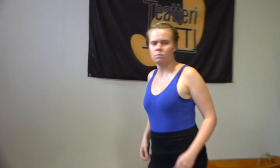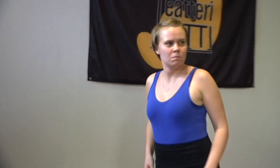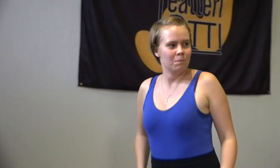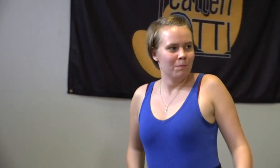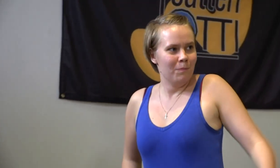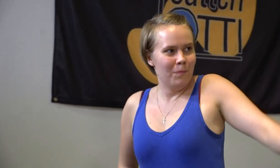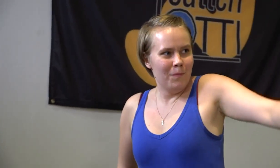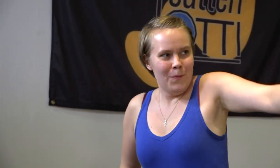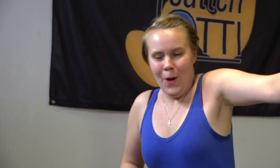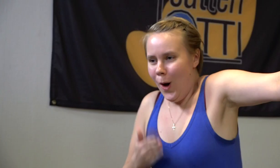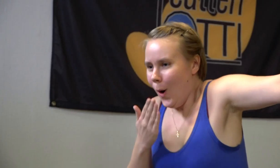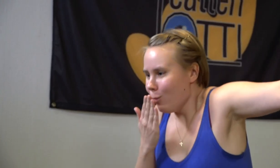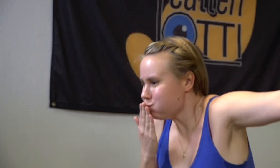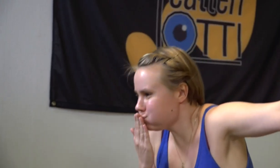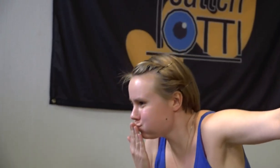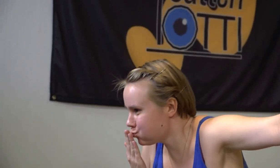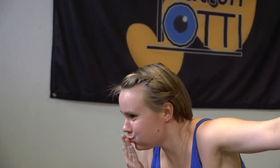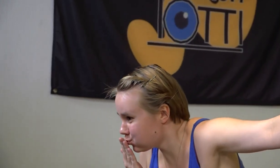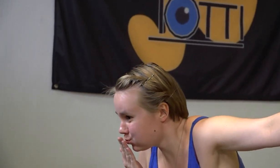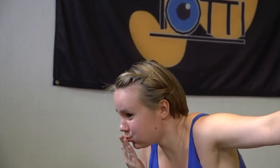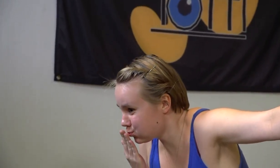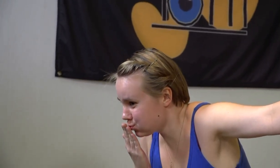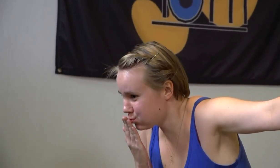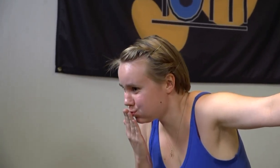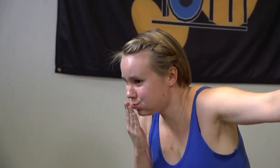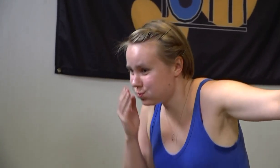Olen Ali. Katso, toi on niin hassu.